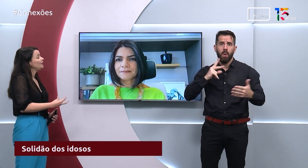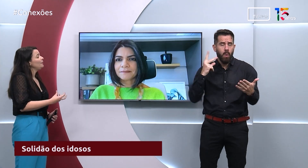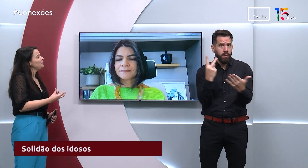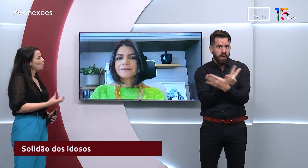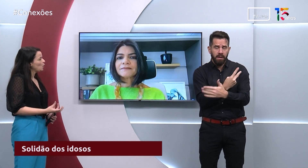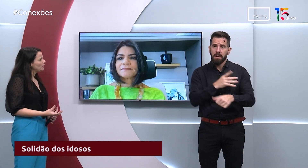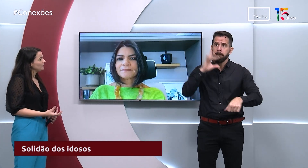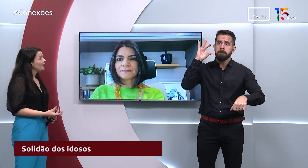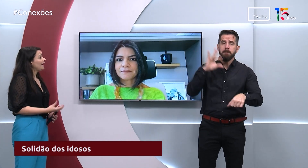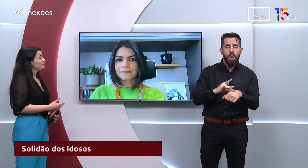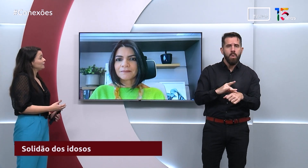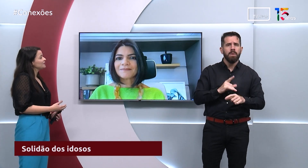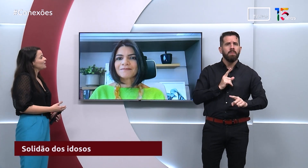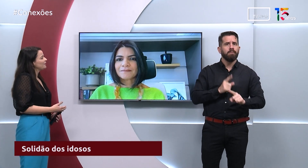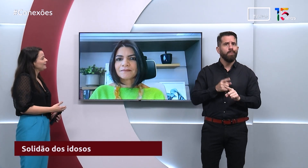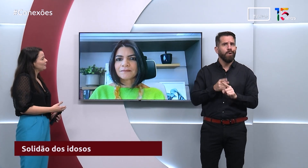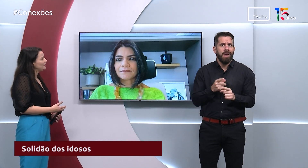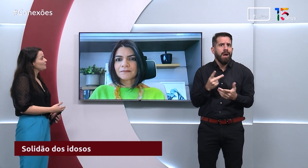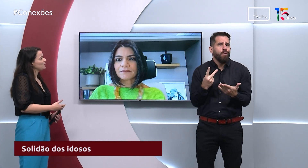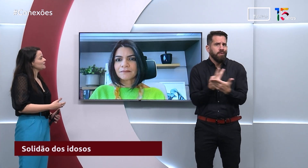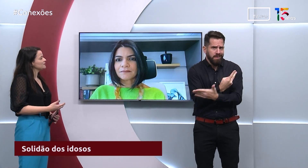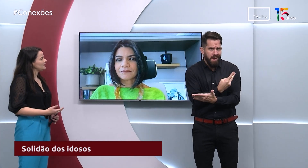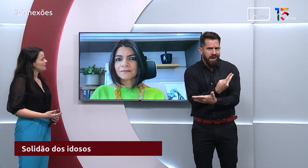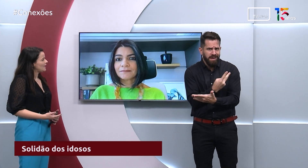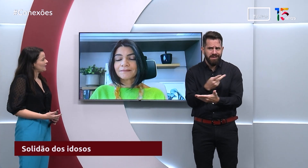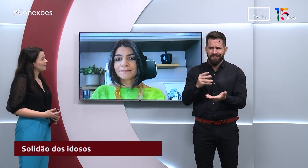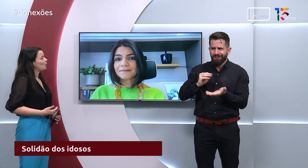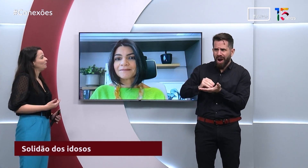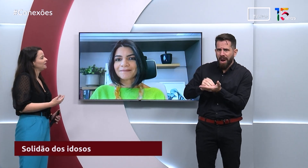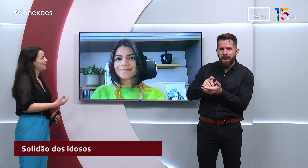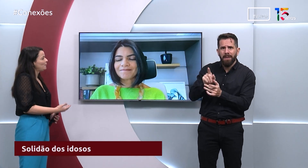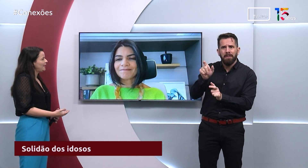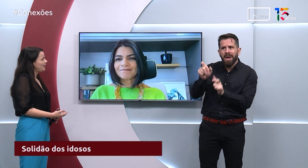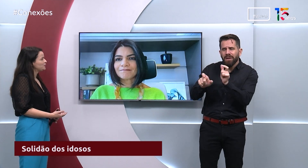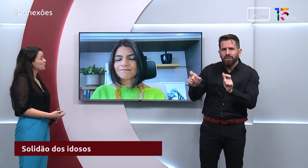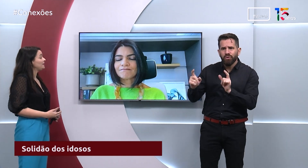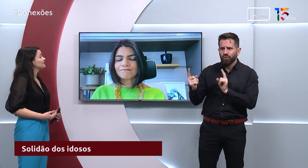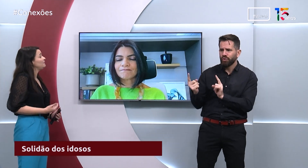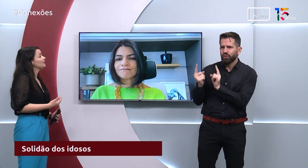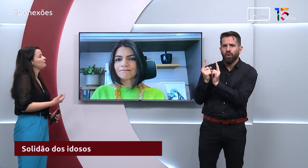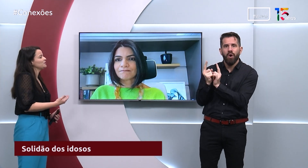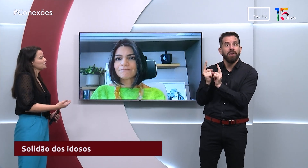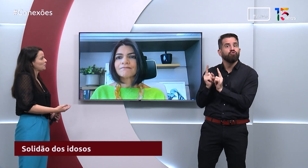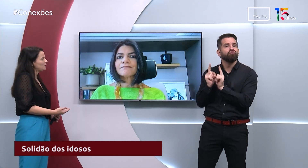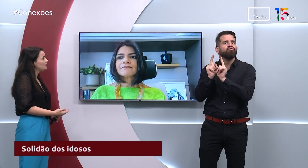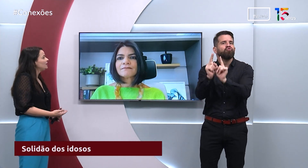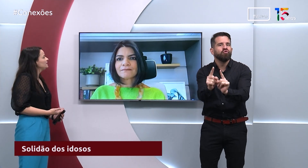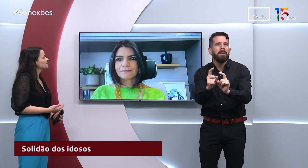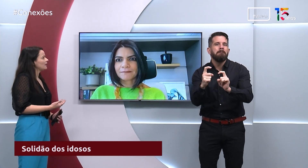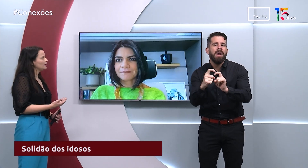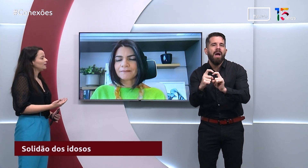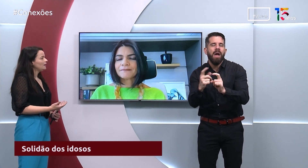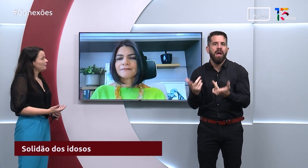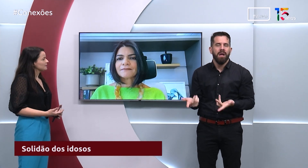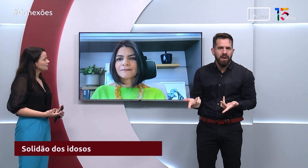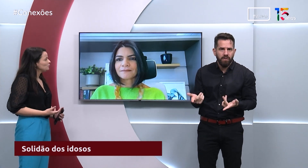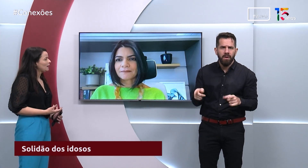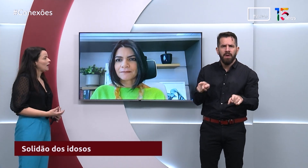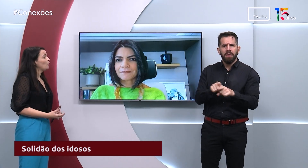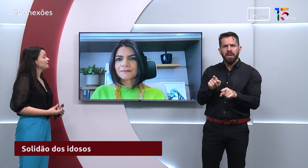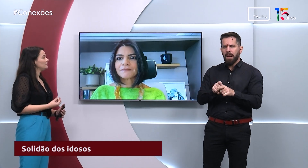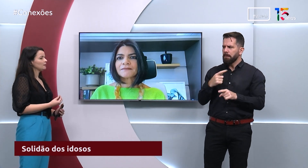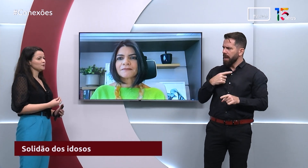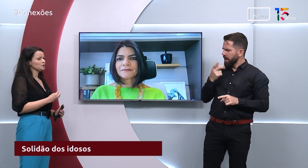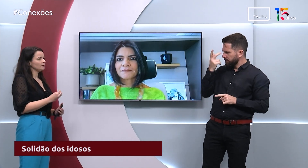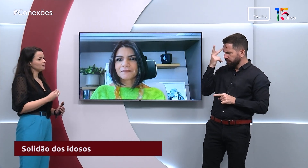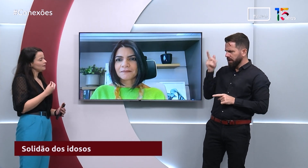vida piorem, a falta de alguém também que possa auxiliar, né, acompanhar o médico, perceber que a pessoa está passando